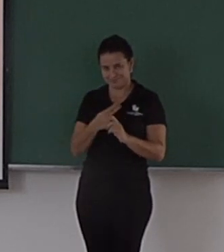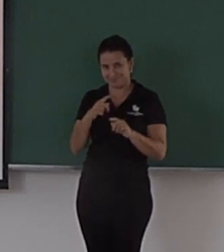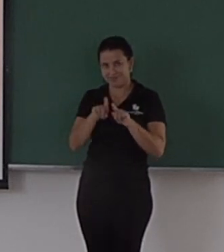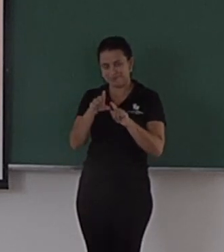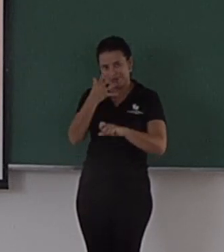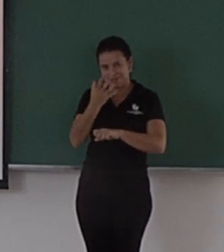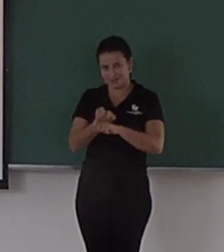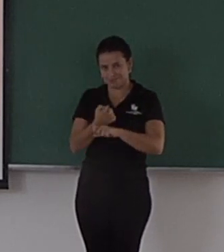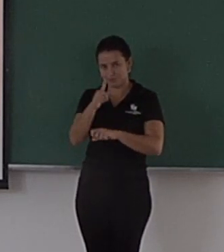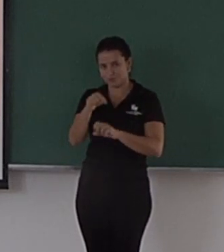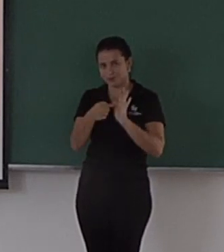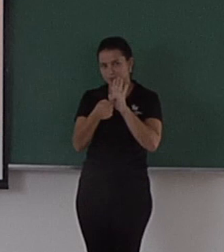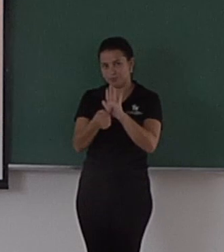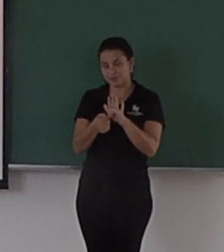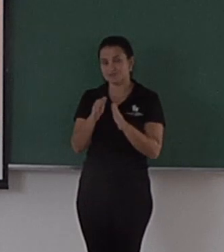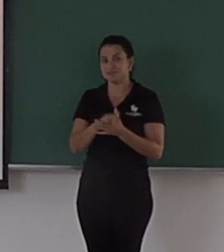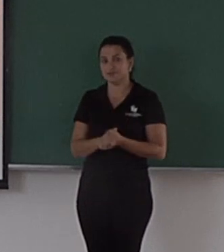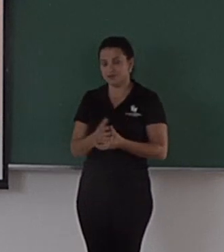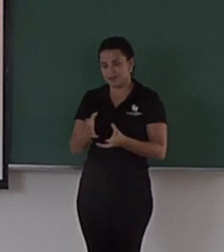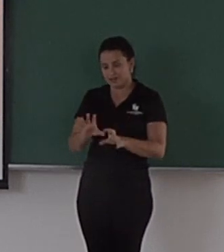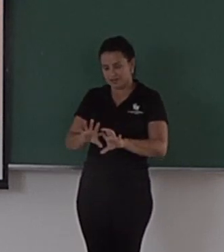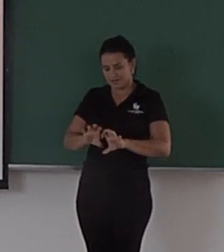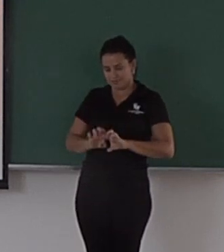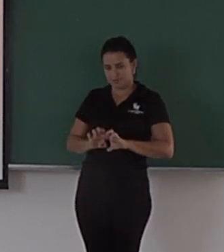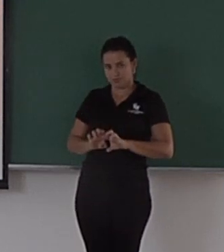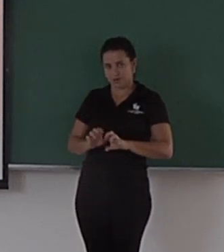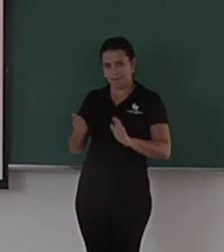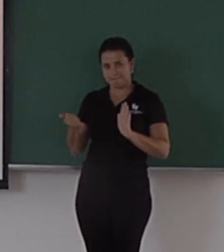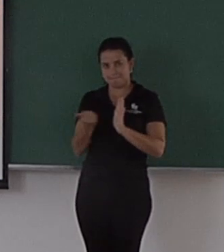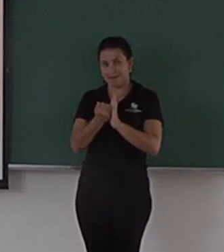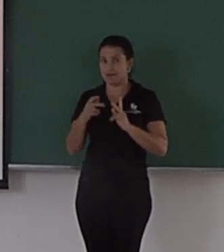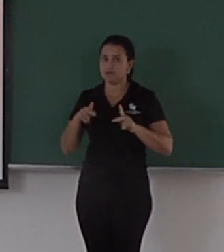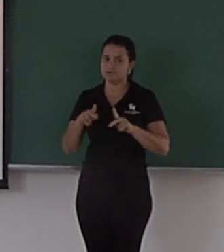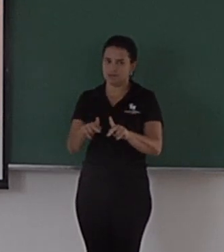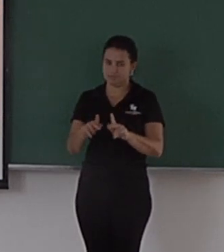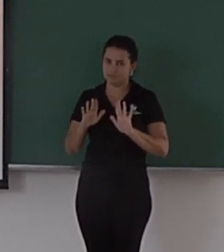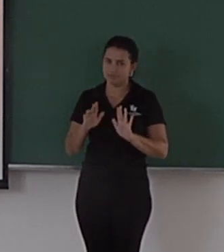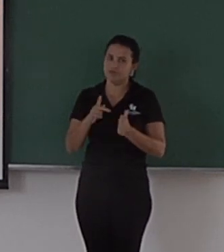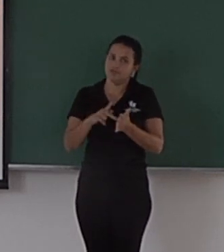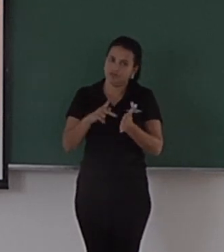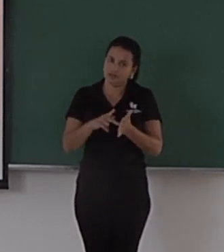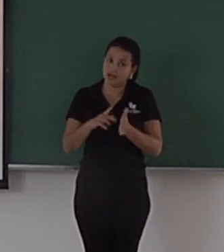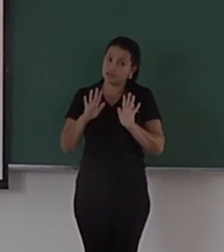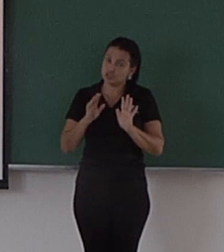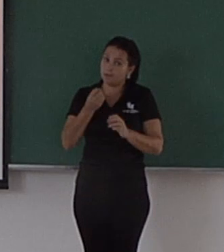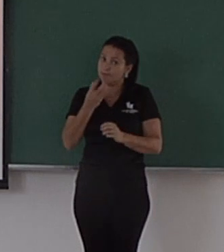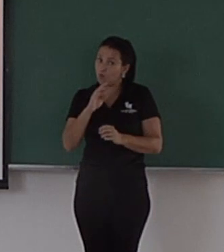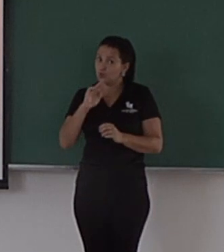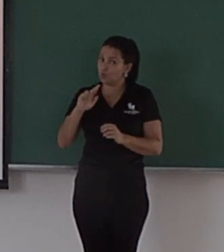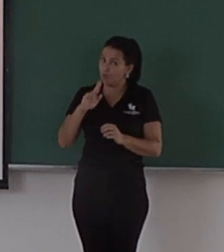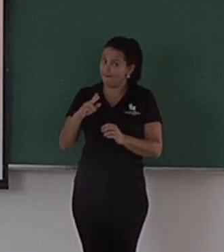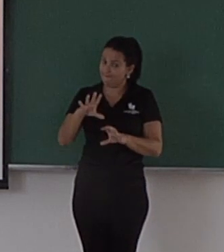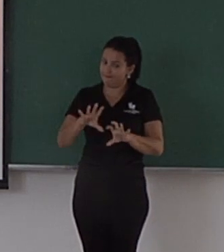Queimaduras, que fala que queimadura deixa a marca para sempre. Tá? Então, o ideal é não queimar. Melhor que seja o